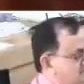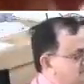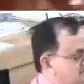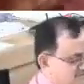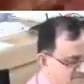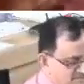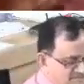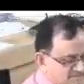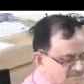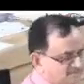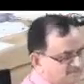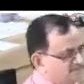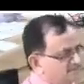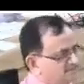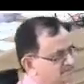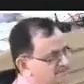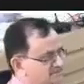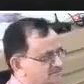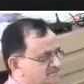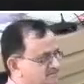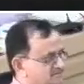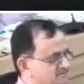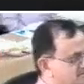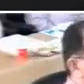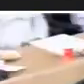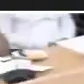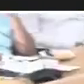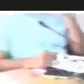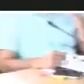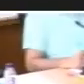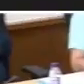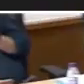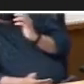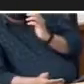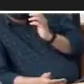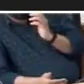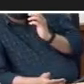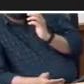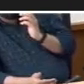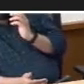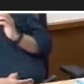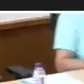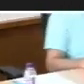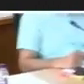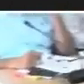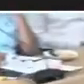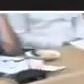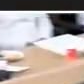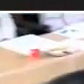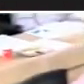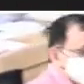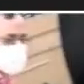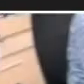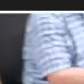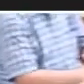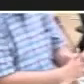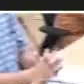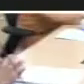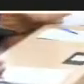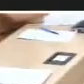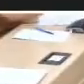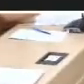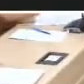बहुत धन्यवाद सर। अब मैं आमंत्रित करना चाहूंगी कुमारी अंजलि भावरा जी को, जो कि सचिव हैं DEPWD को, कि वो